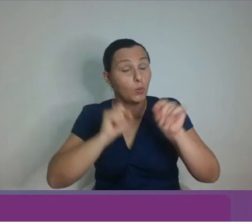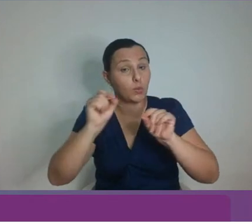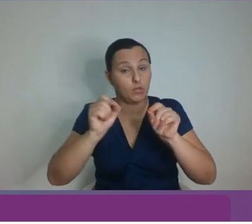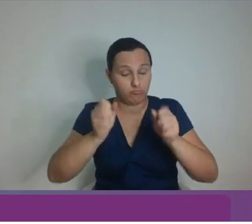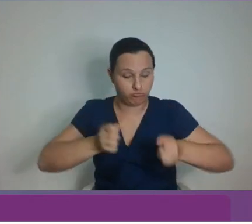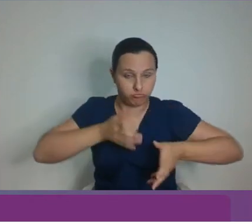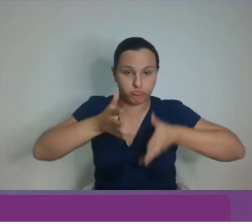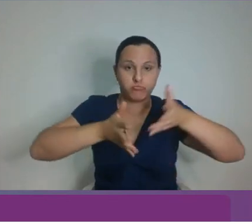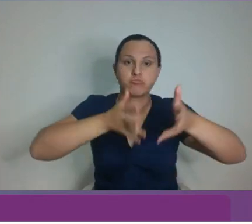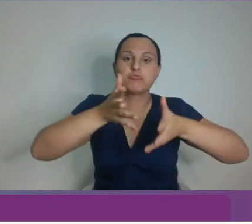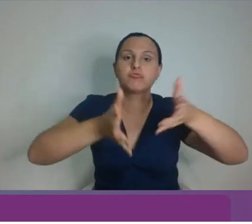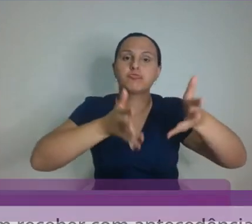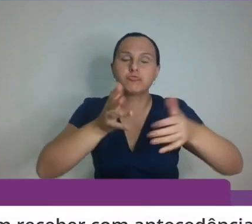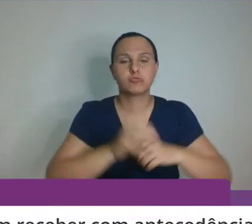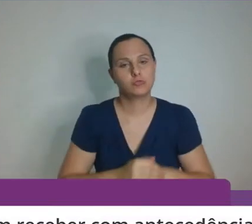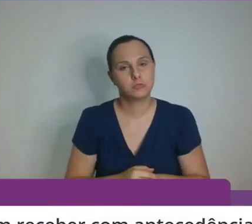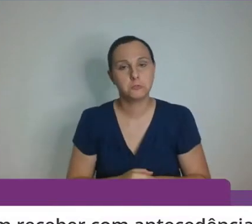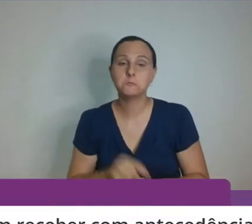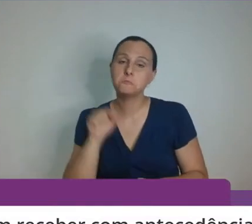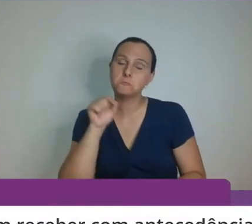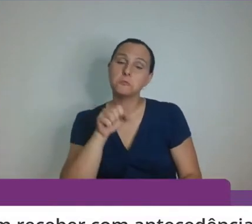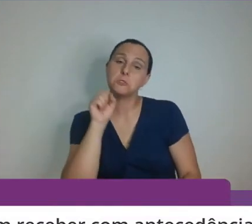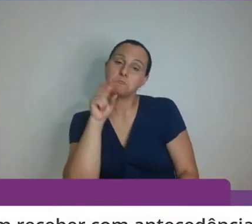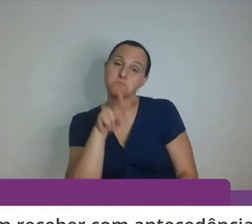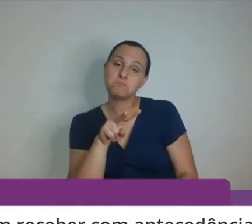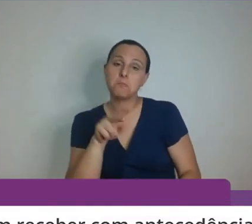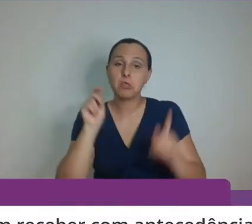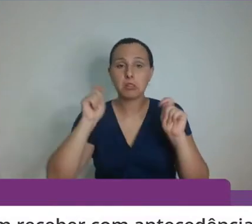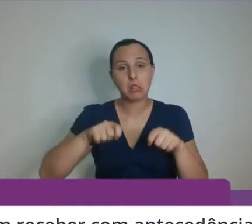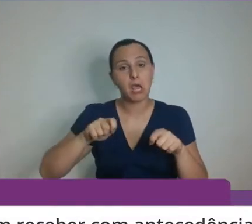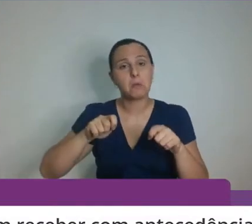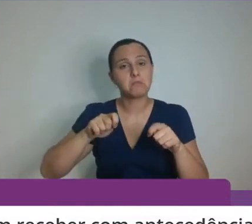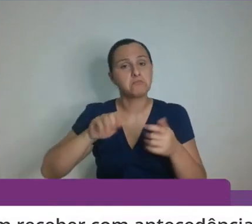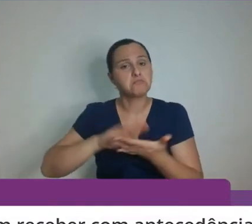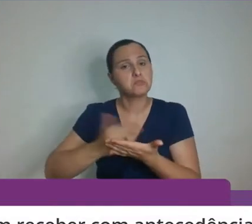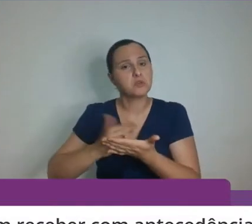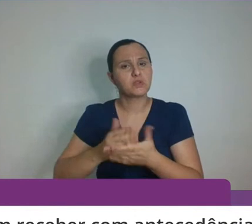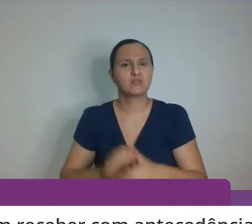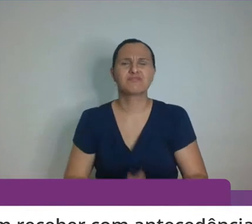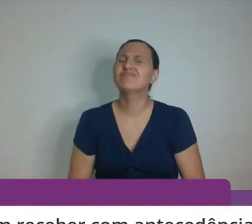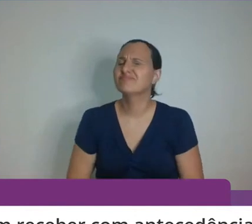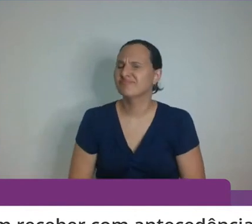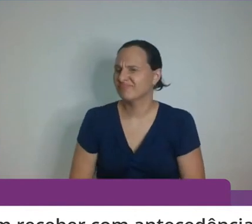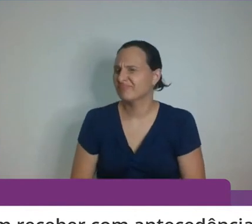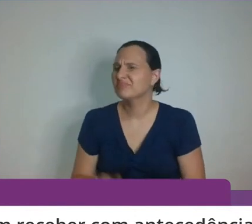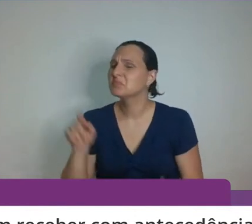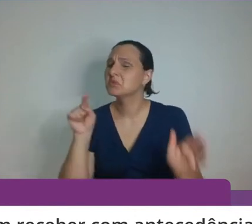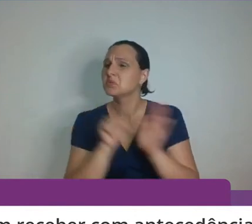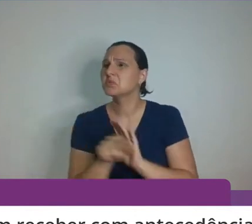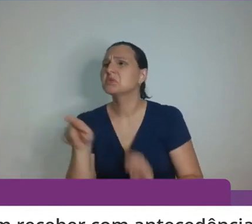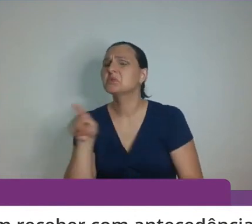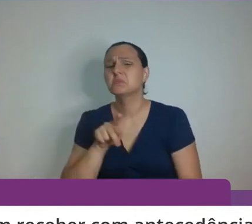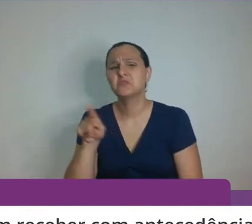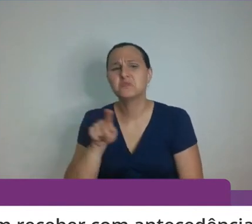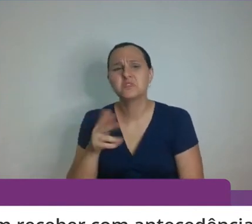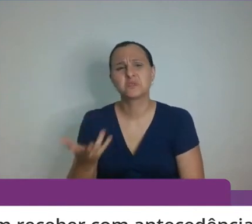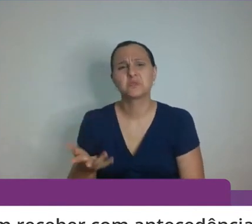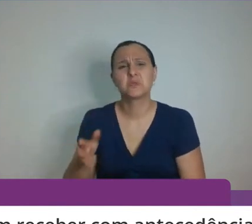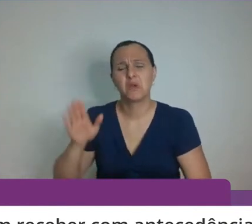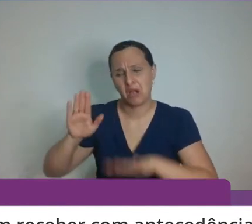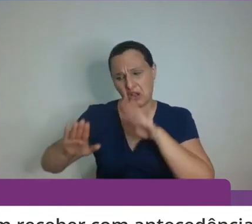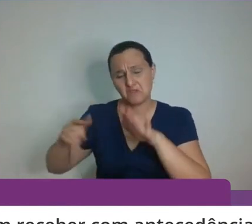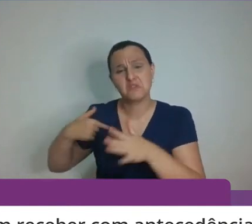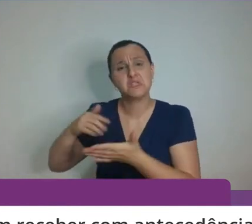entendimento, você produz a sua interpretação. Professor, às vezes eu interpreto sem receber com antecedência o que será dito. Joel, mas está